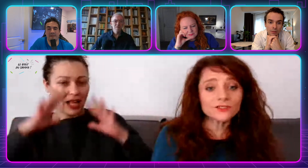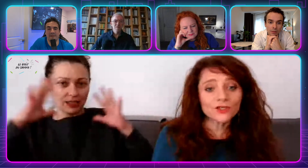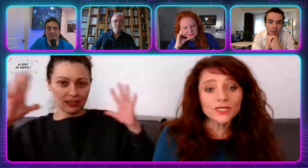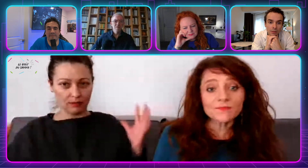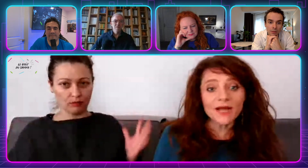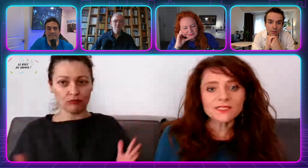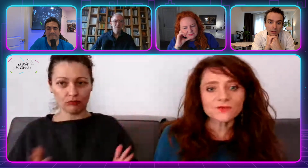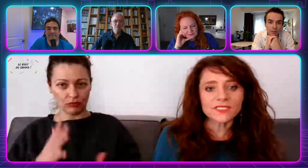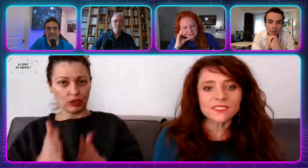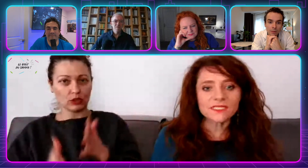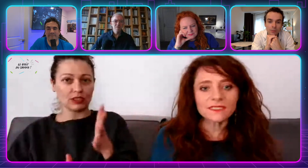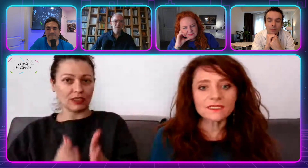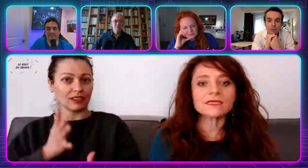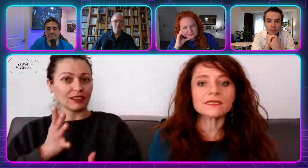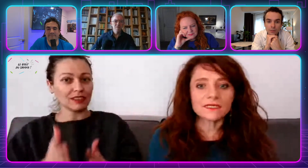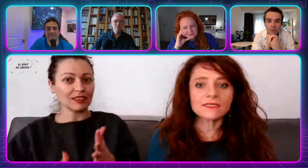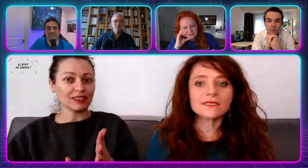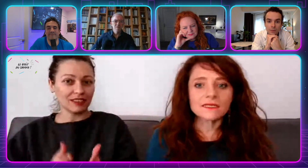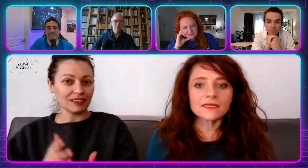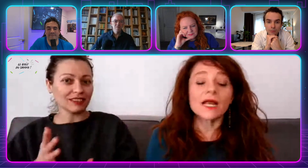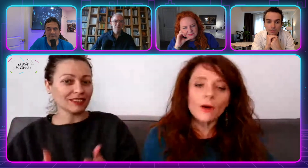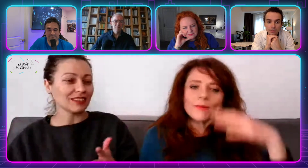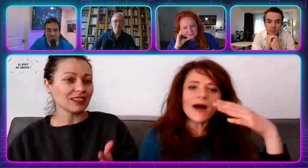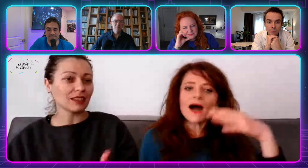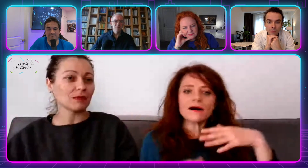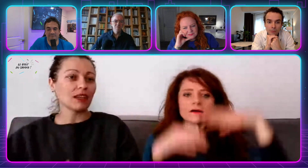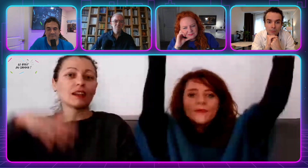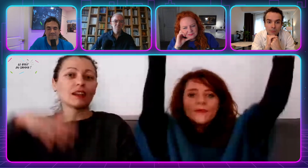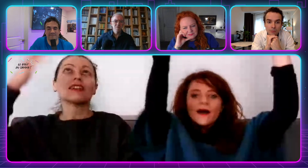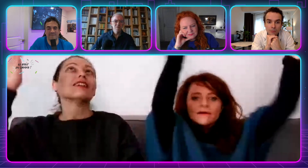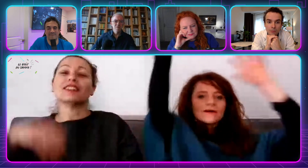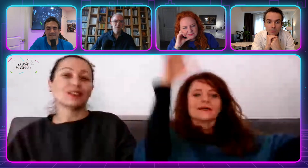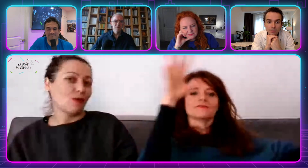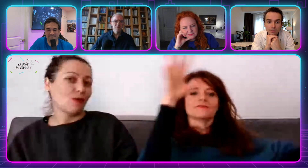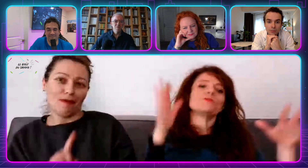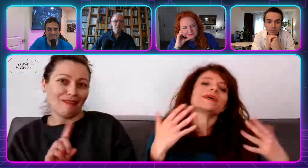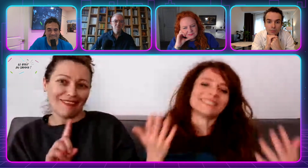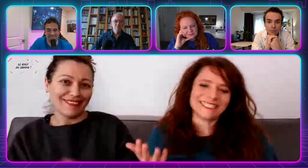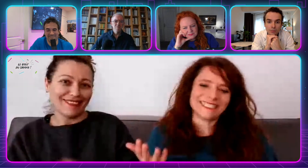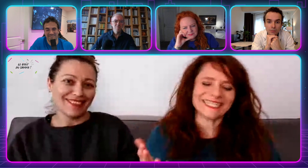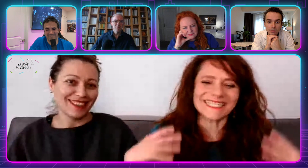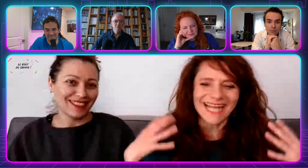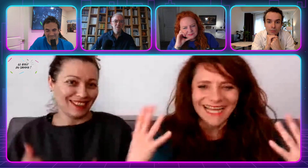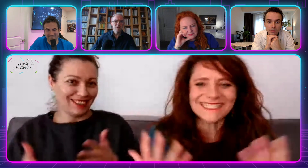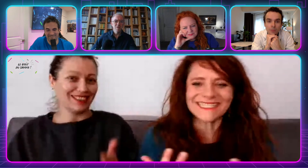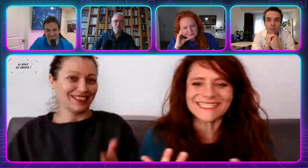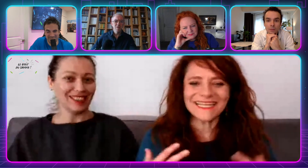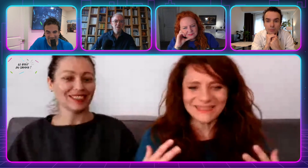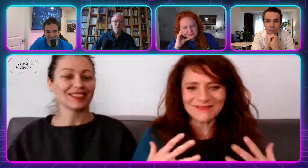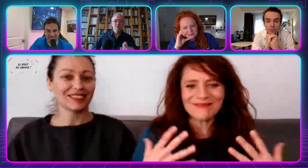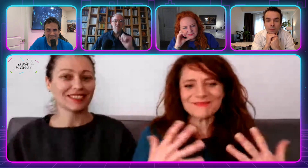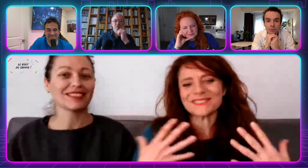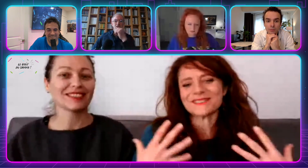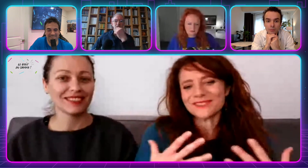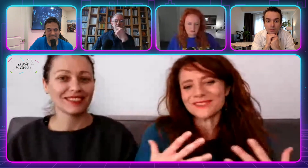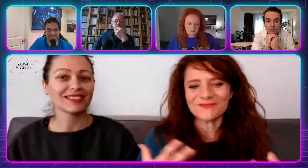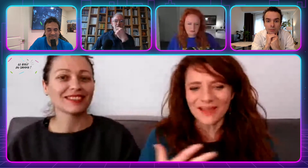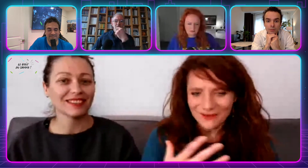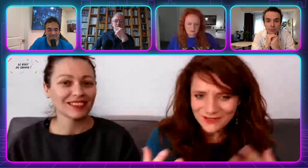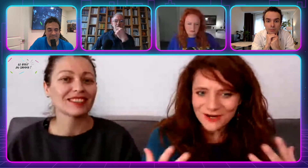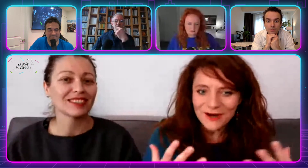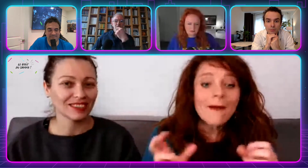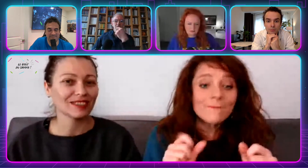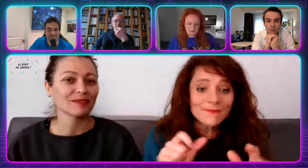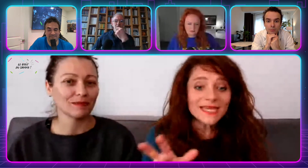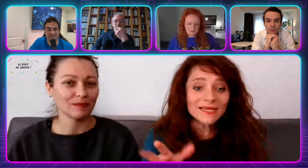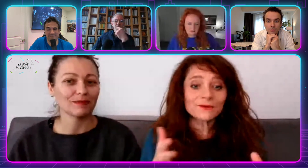se parle dans l'espace aussi. Alors faut pas exagérer, ça reste quand même centré